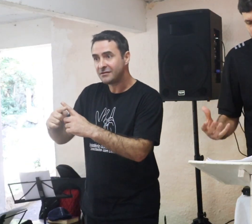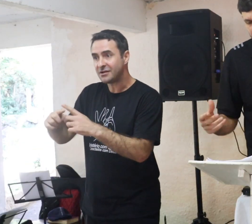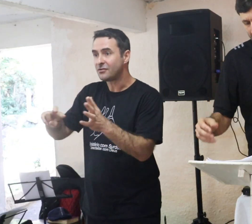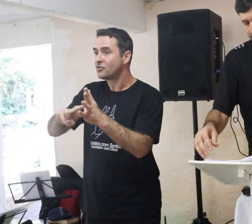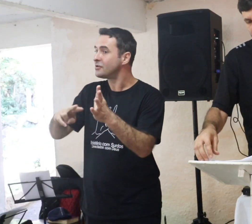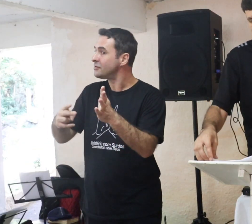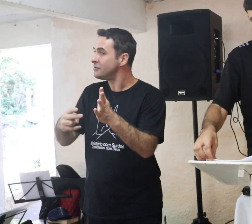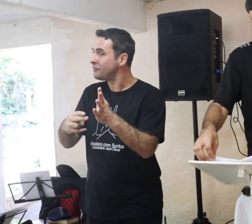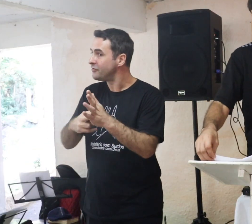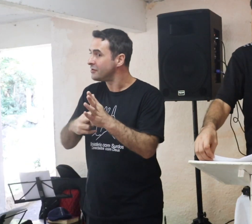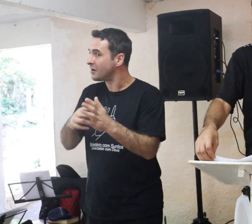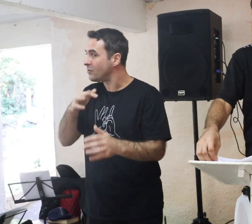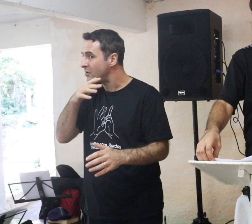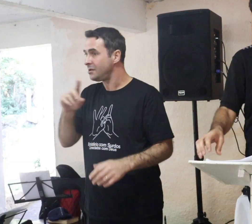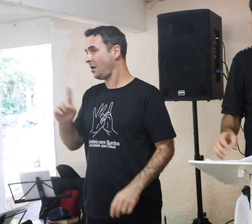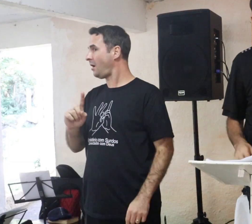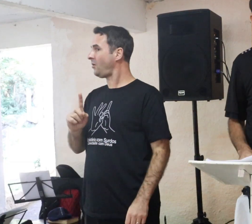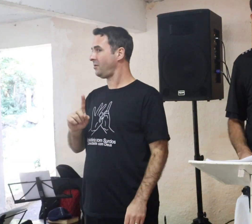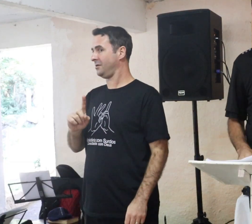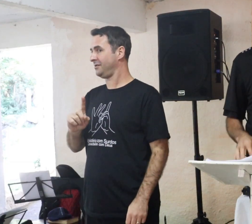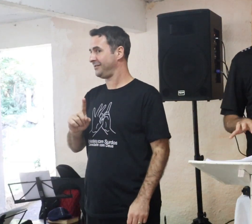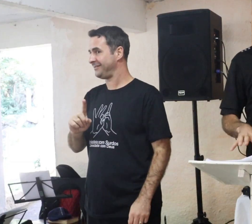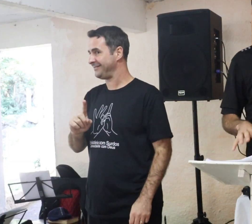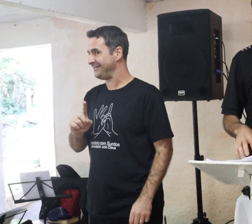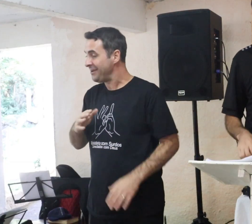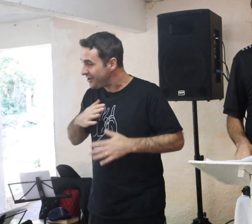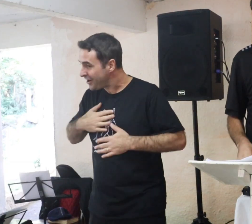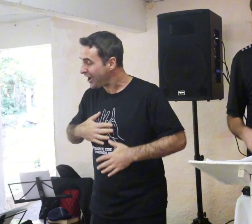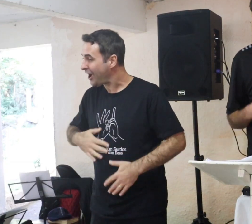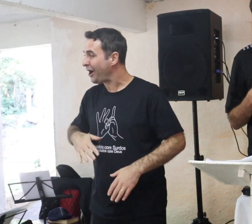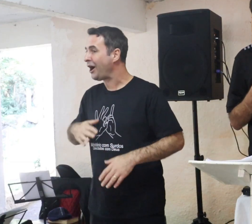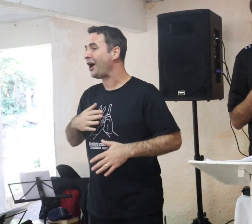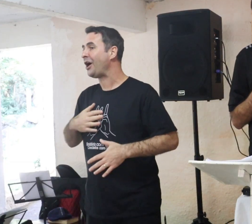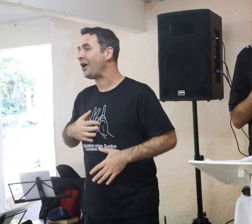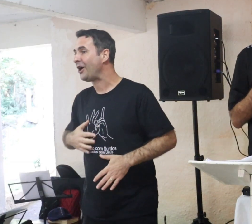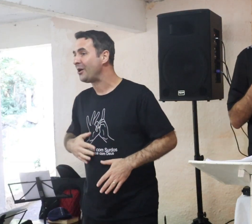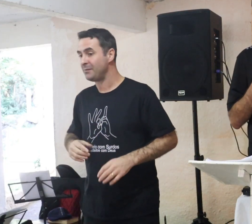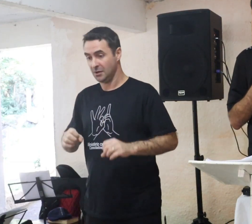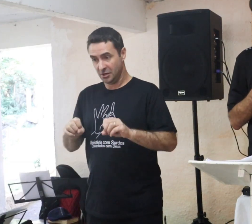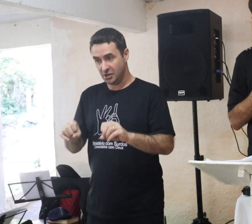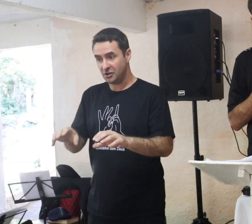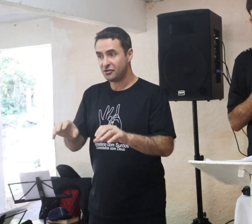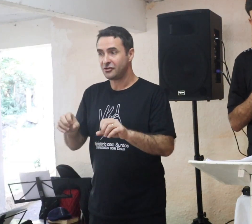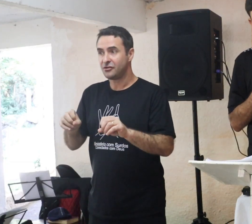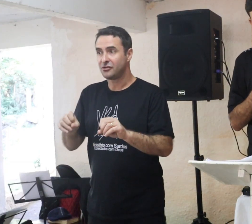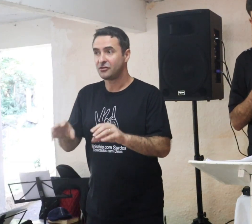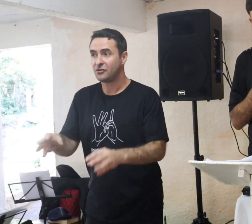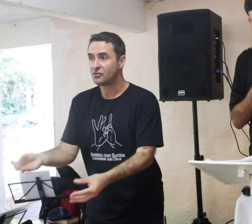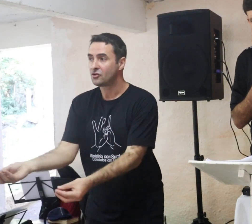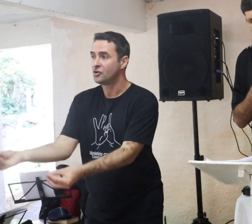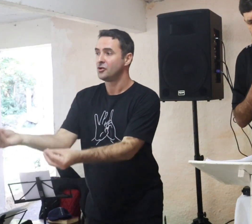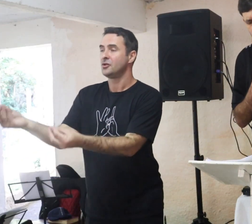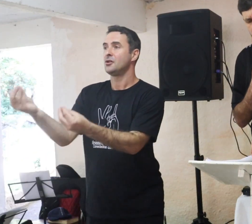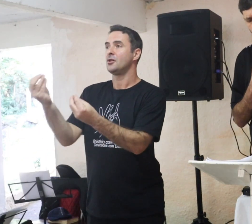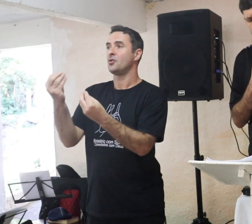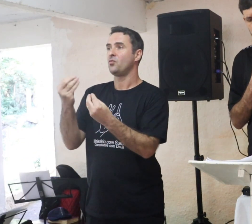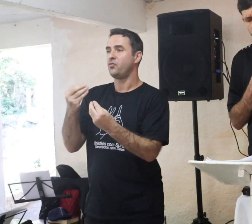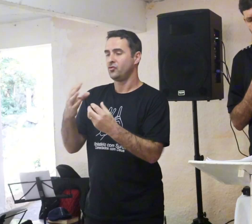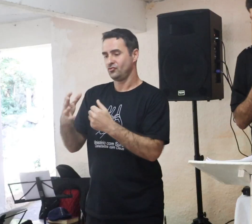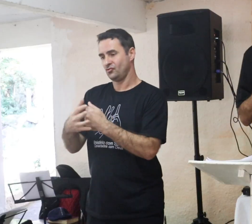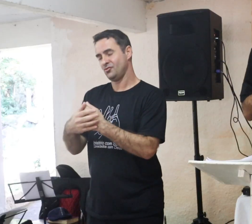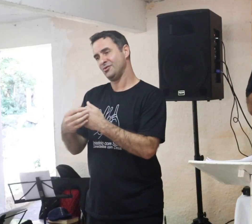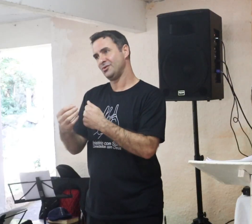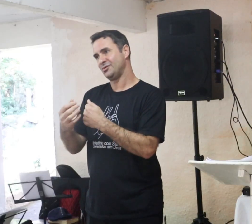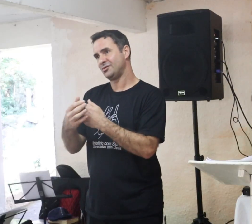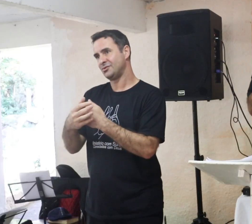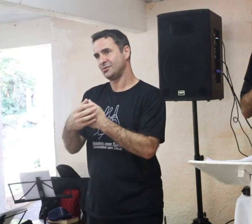significa desvantagem alguma. Por isso que esse ensino é fonte de consolo para os que viram coisas terríveis